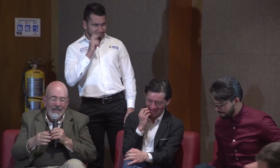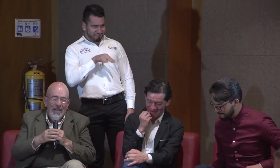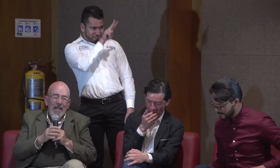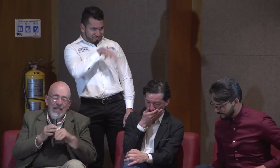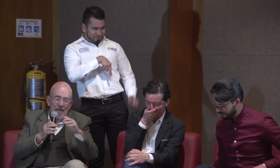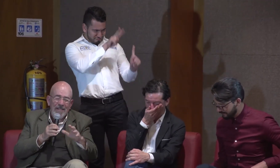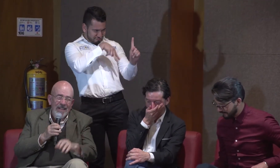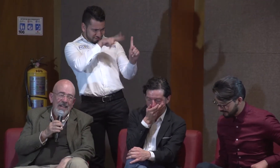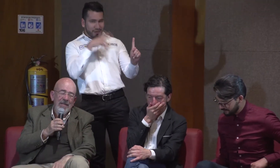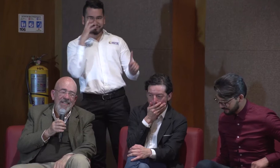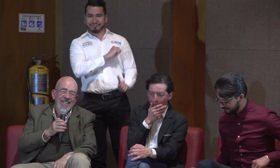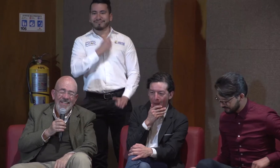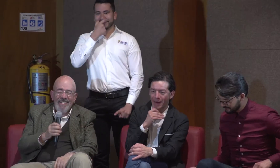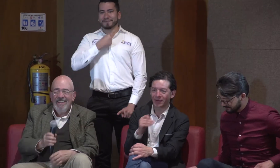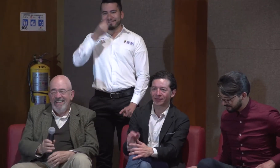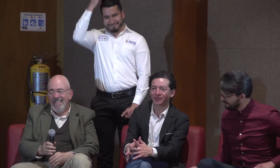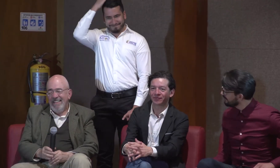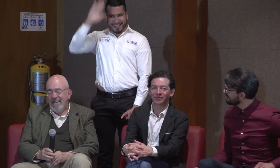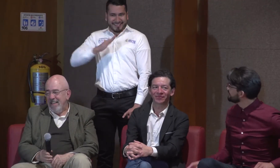las características que me distinguían más.